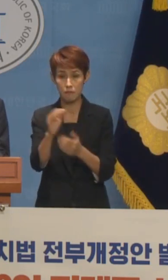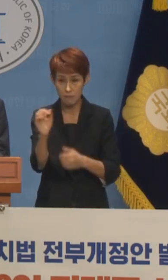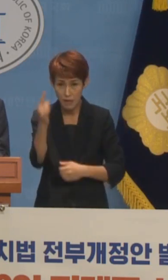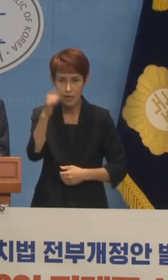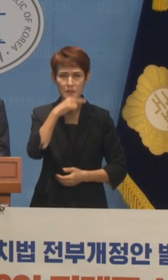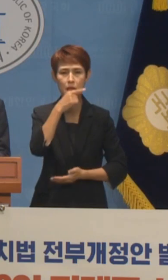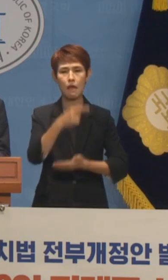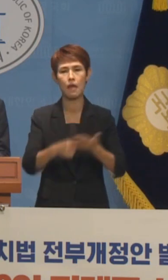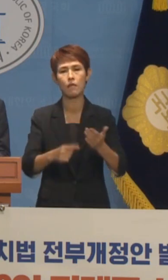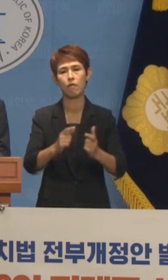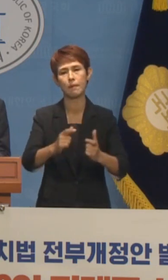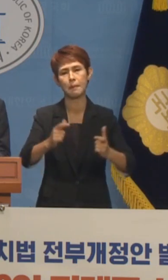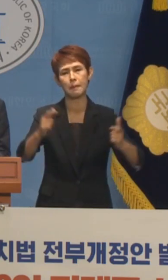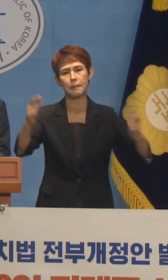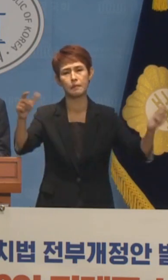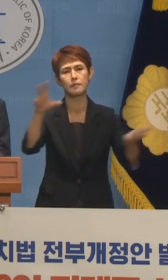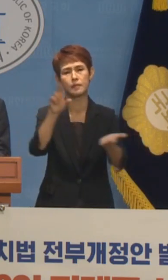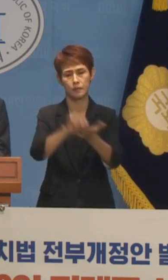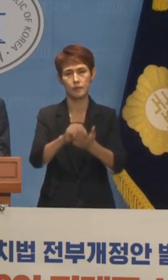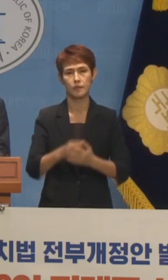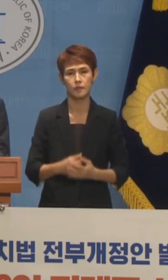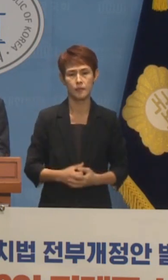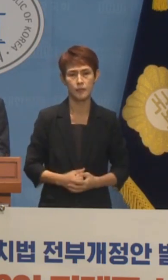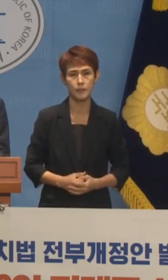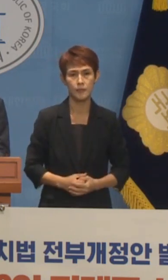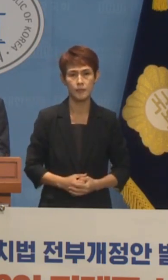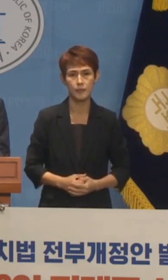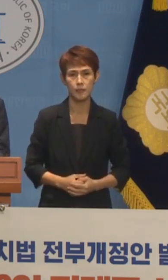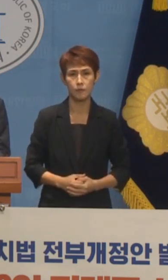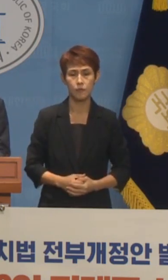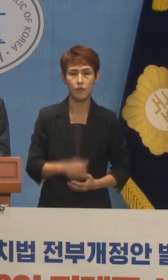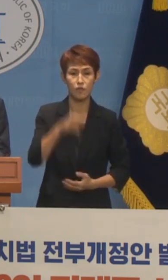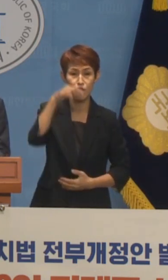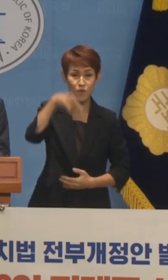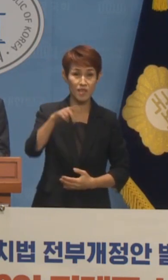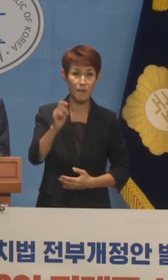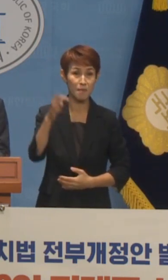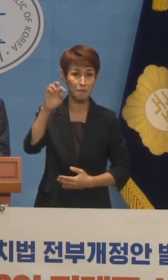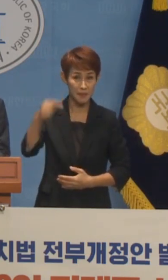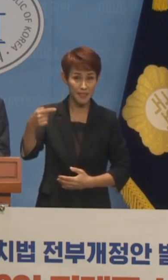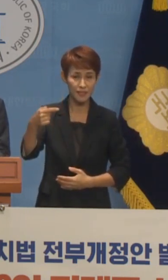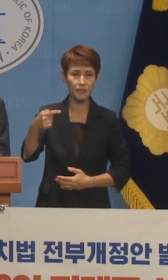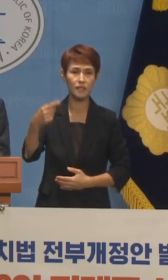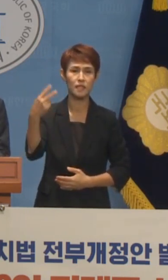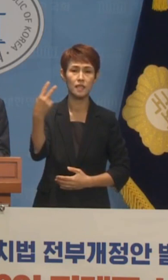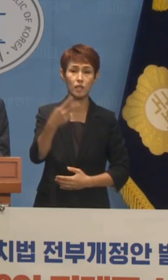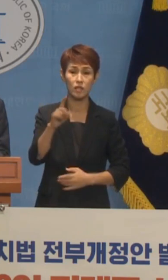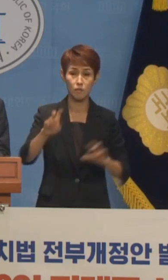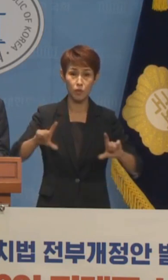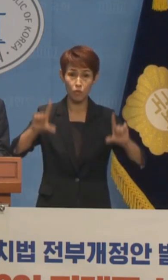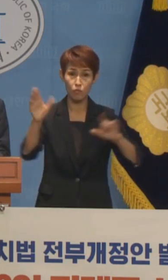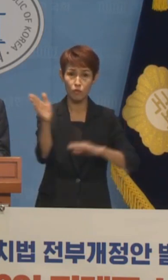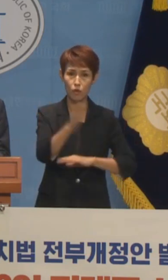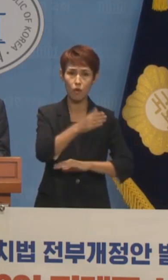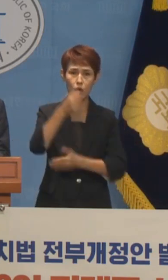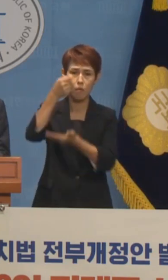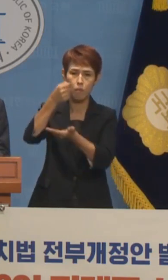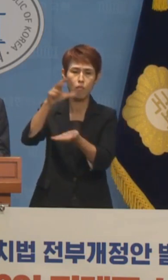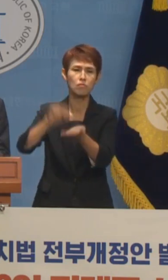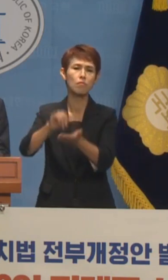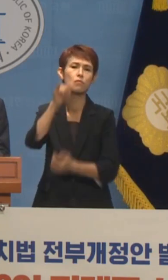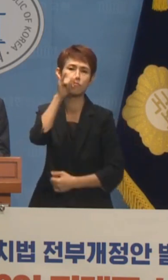명확하게 확인되어고 있습니다 위메프는 지난 2020년부터 자본 잠식 상태에